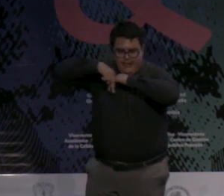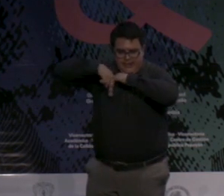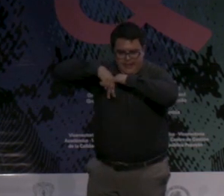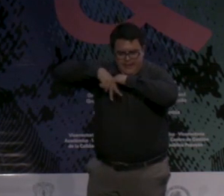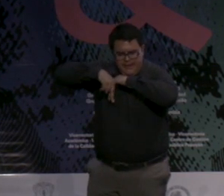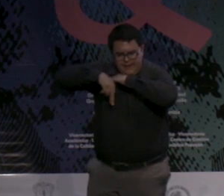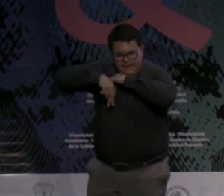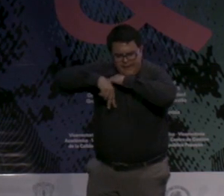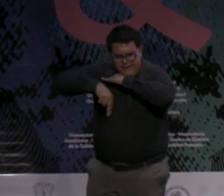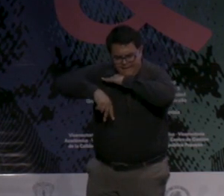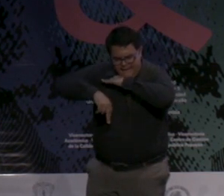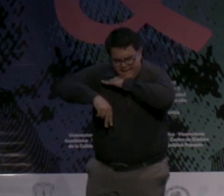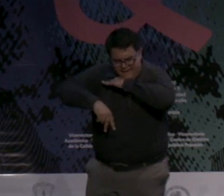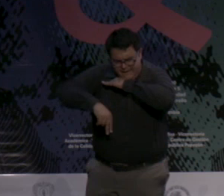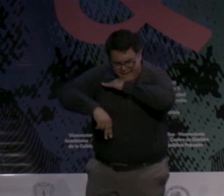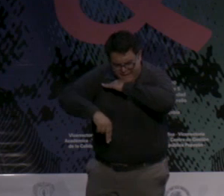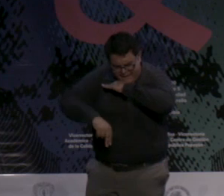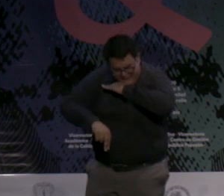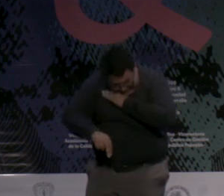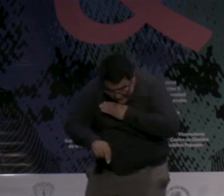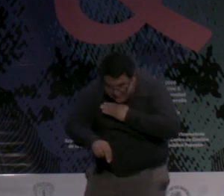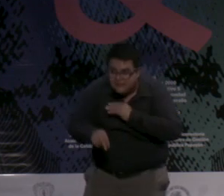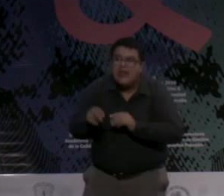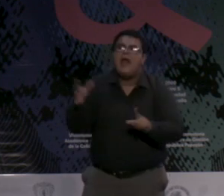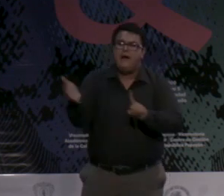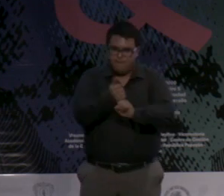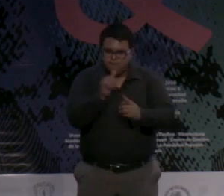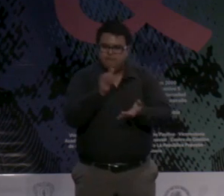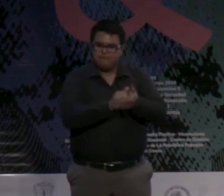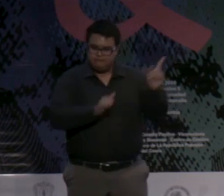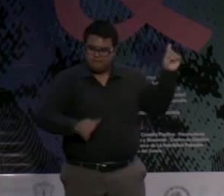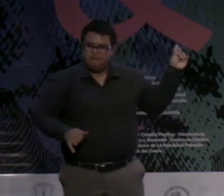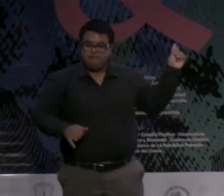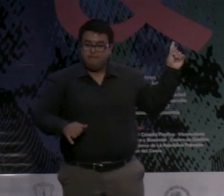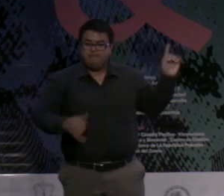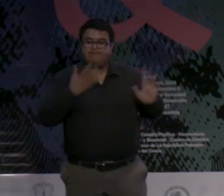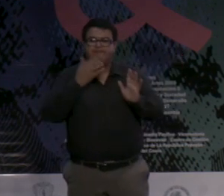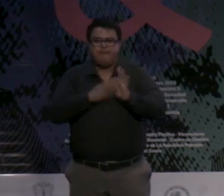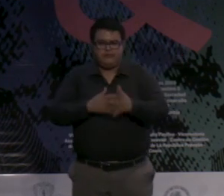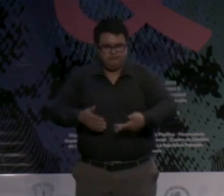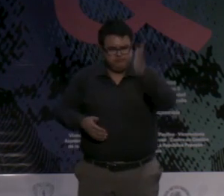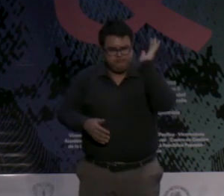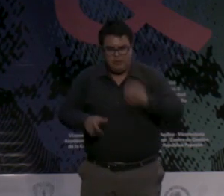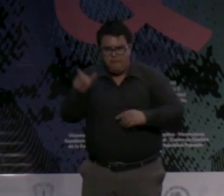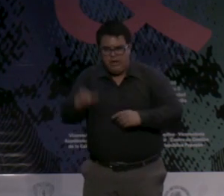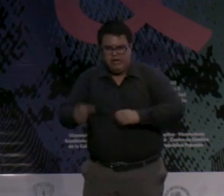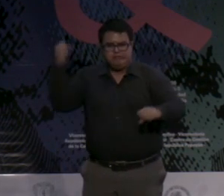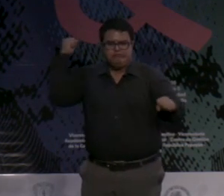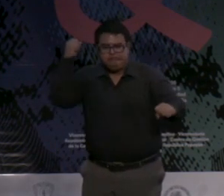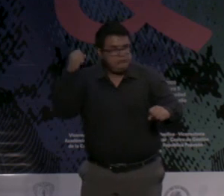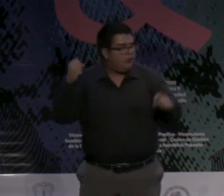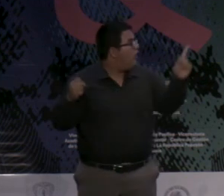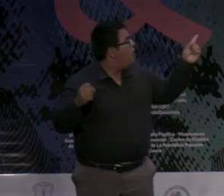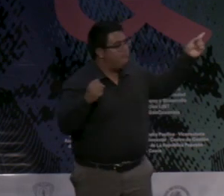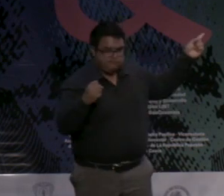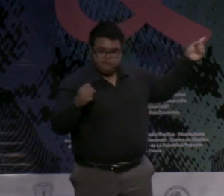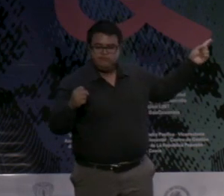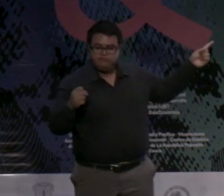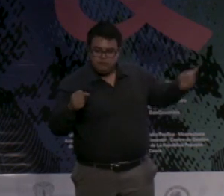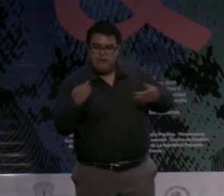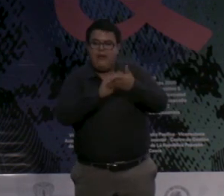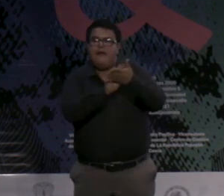Foso de Lascaux. Si imaginamos durante el Paleolítico lo que tuvo que hacer el cazador para llegar hasta acá a hacer esta